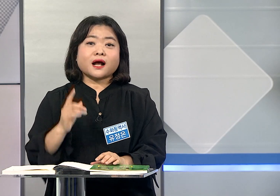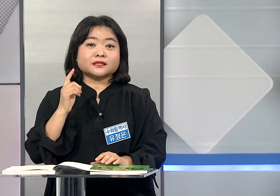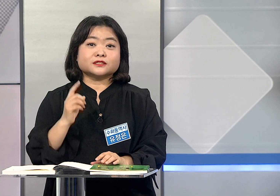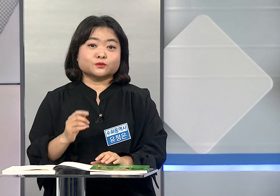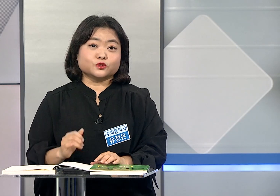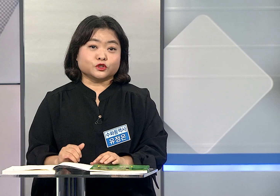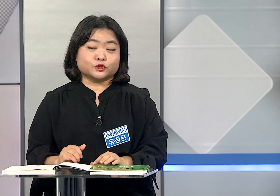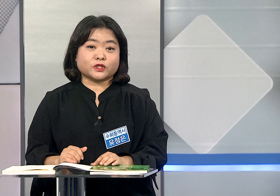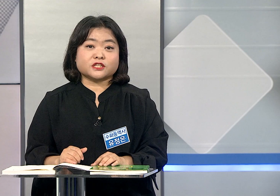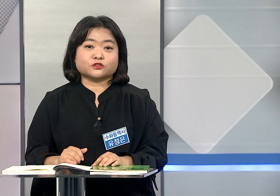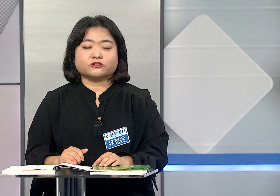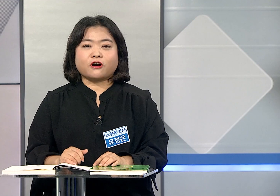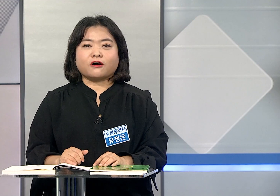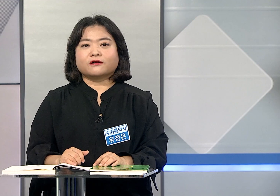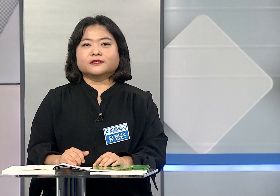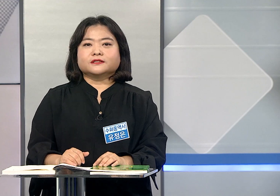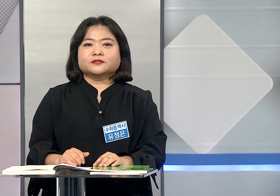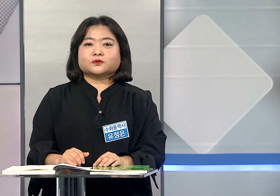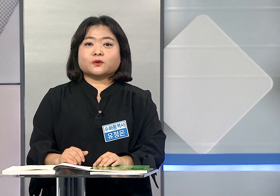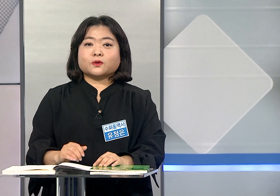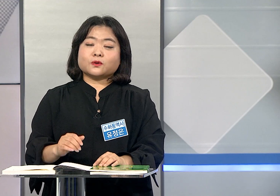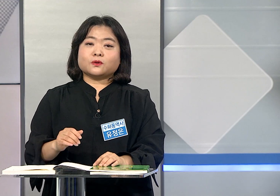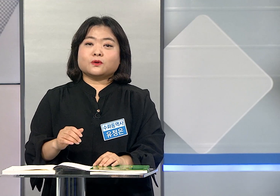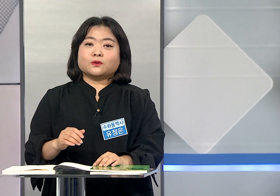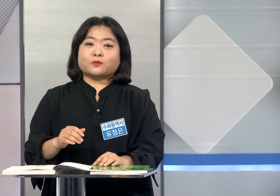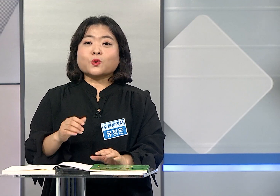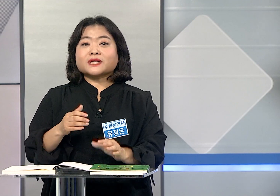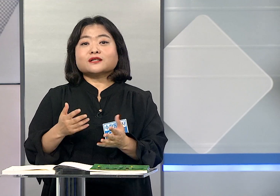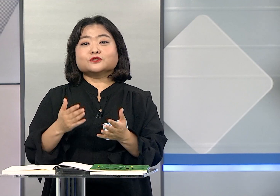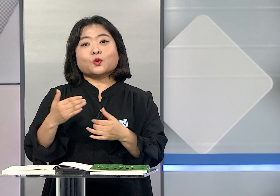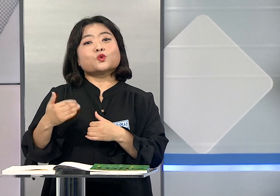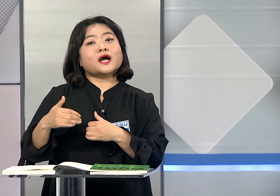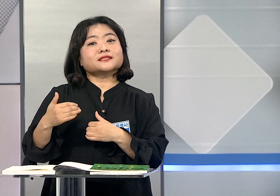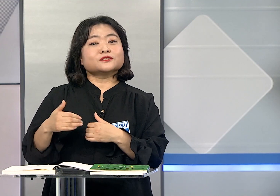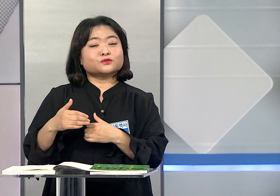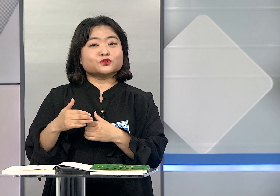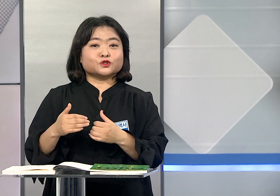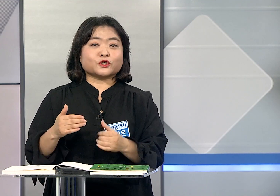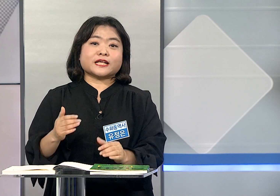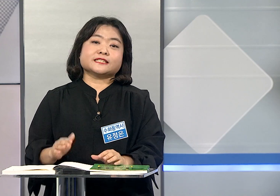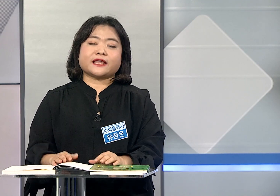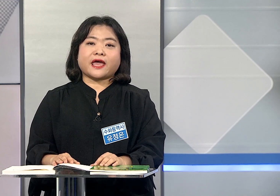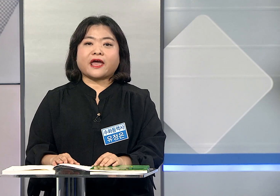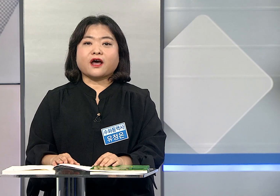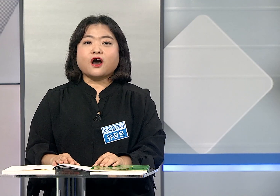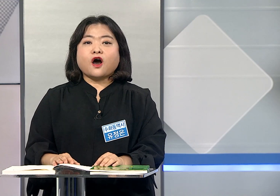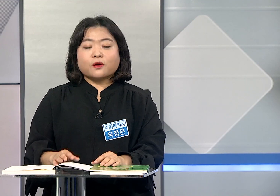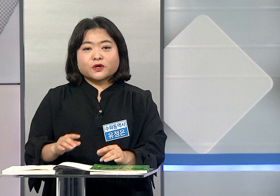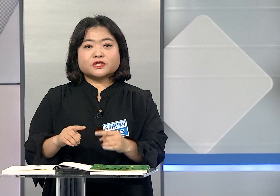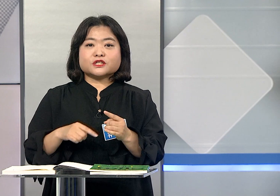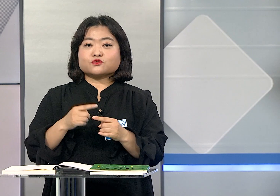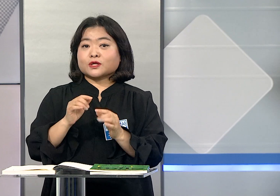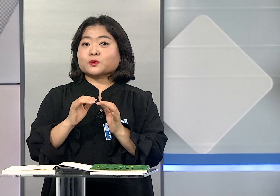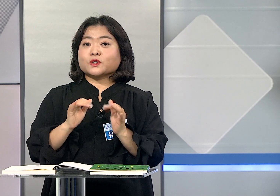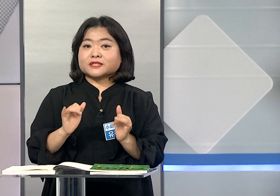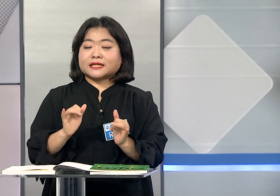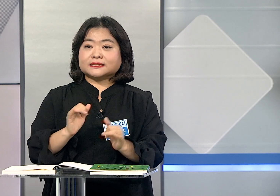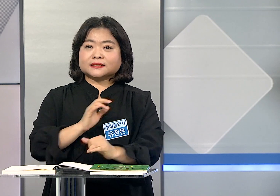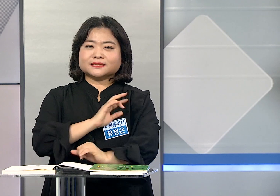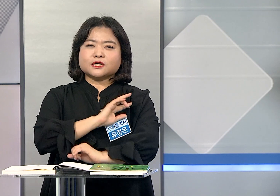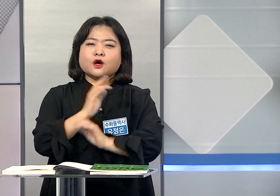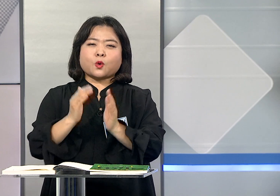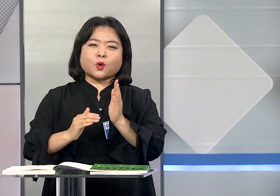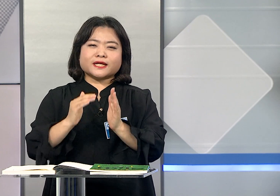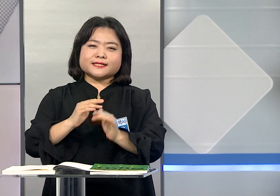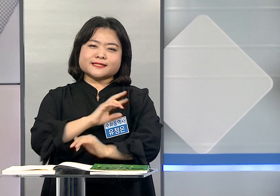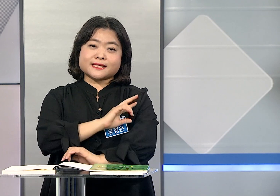않냐라고 생각하시는 분들도 계시고요. 또 봉사를 요구하시는 분들도 계신데, 엄연히